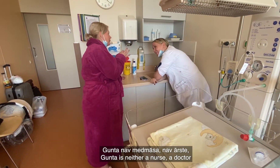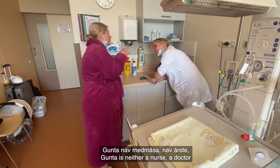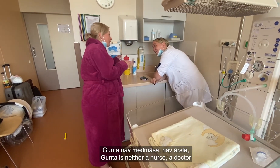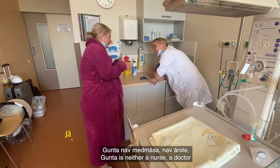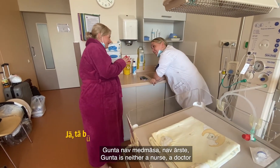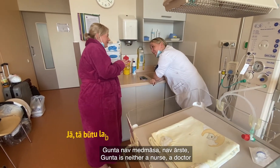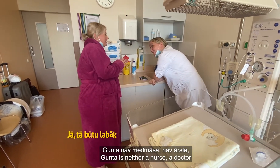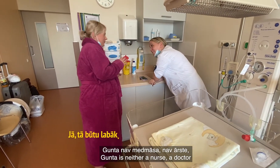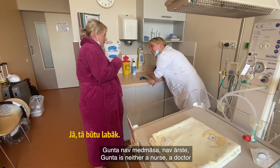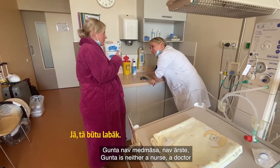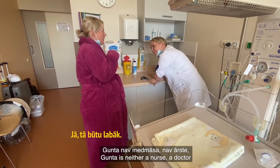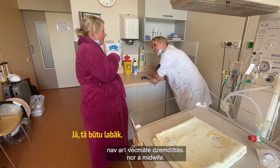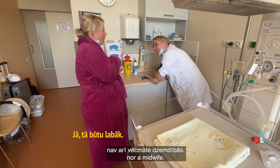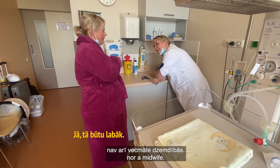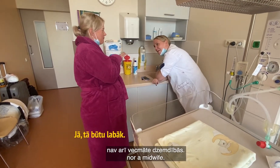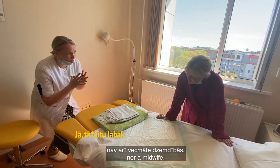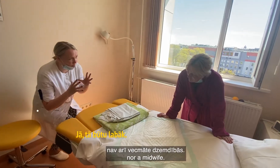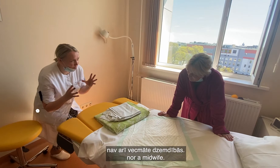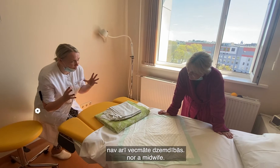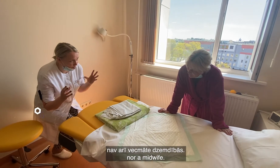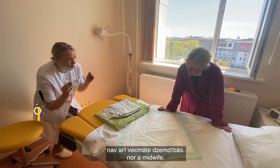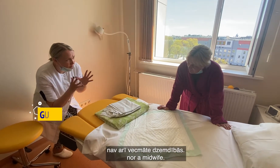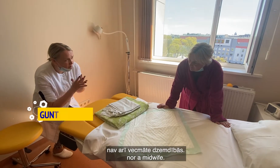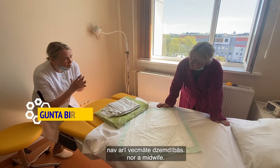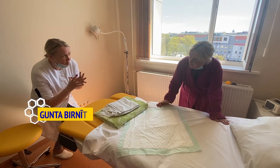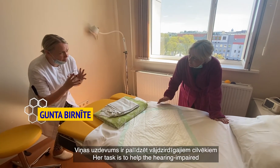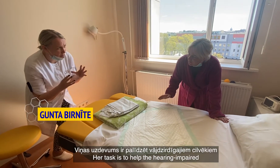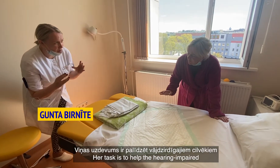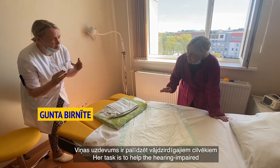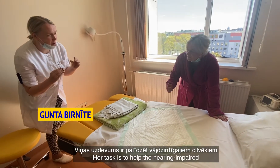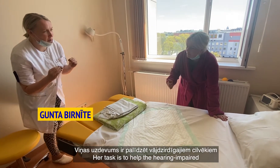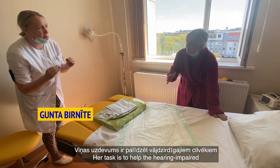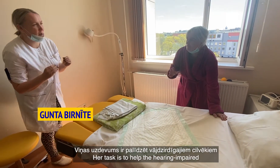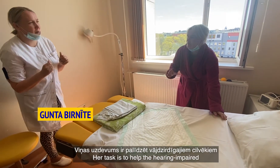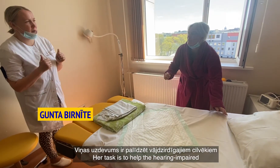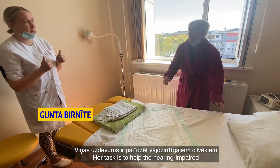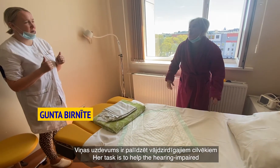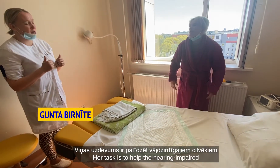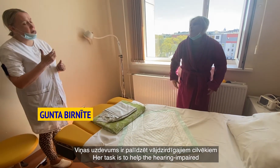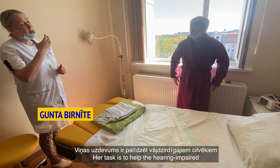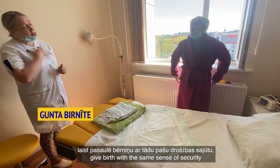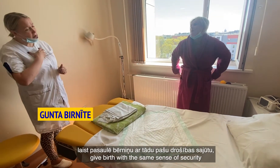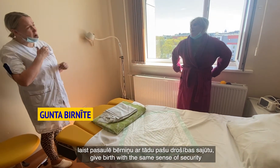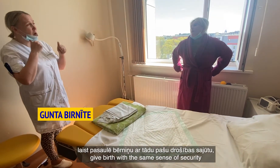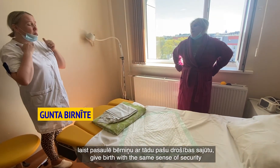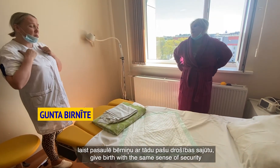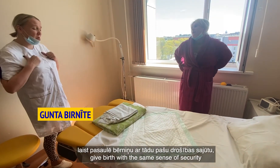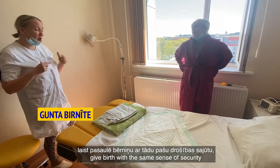Gunta nav medmāsa, nav ārste, nav arī vecmāte dzemdībās. Viņas uzdevums ir palīdzēt vajadzirdīgiem cilvēkiem laist pasaulē bērniņu